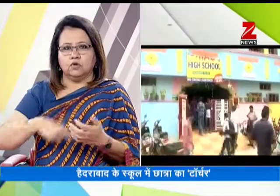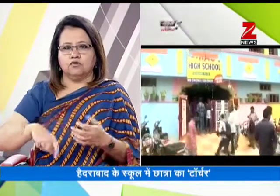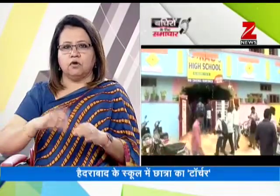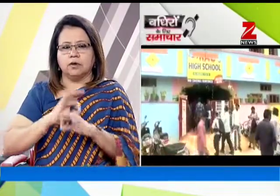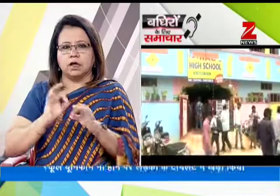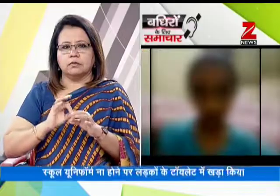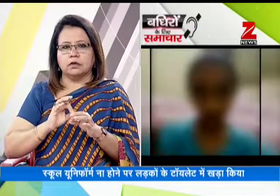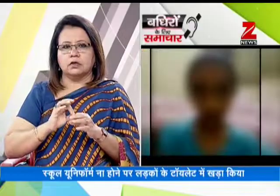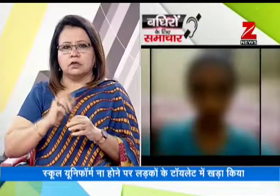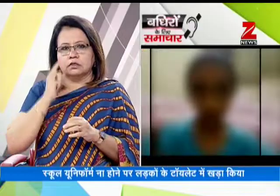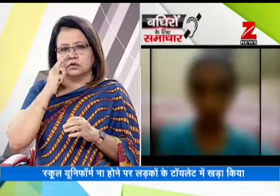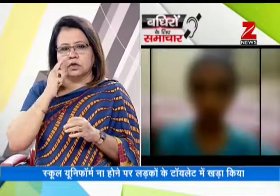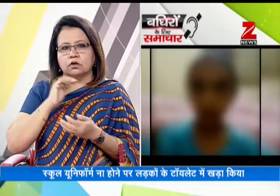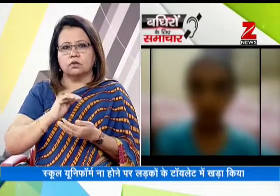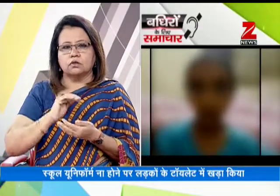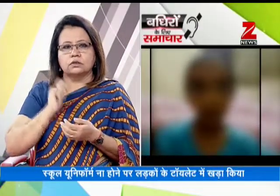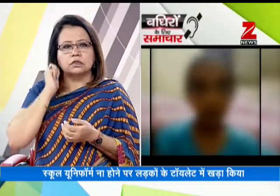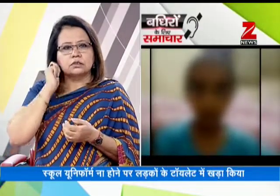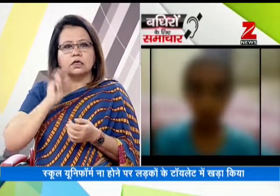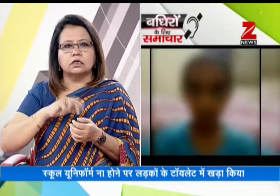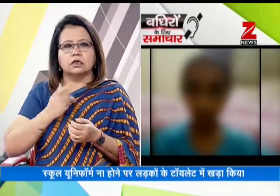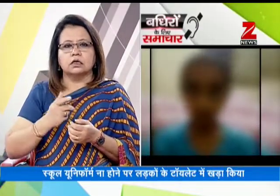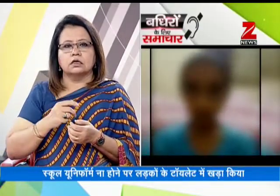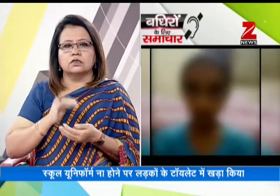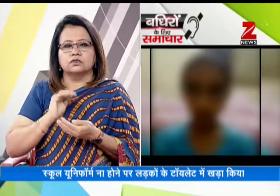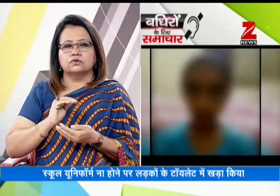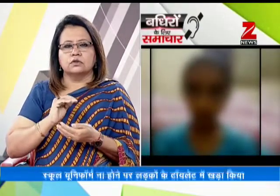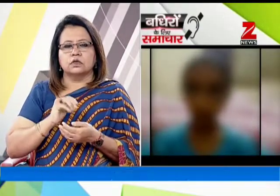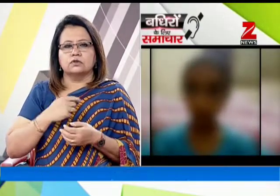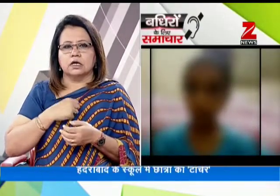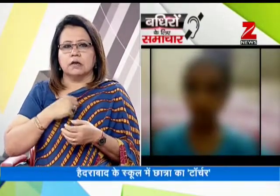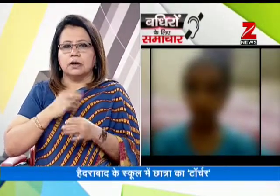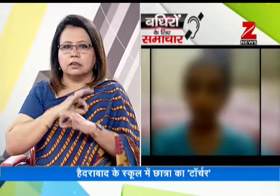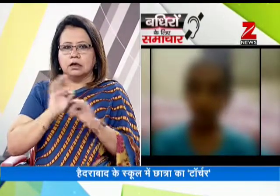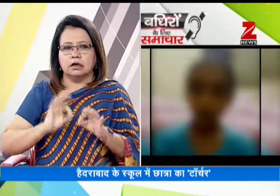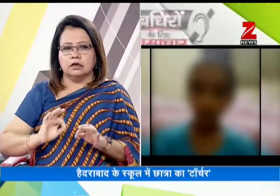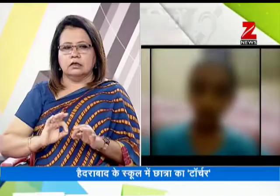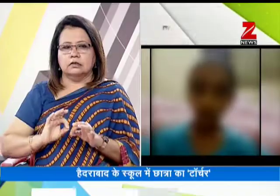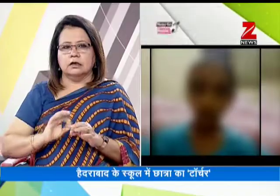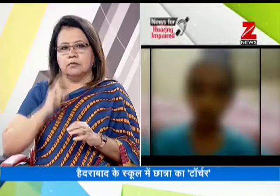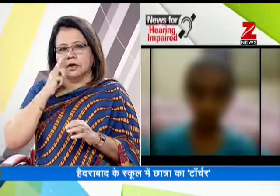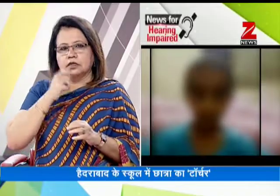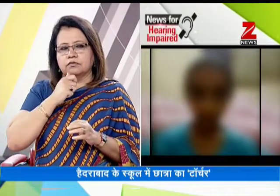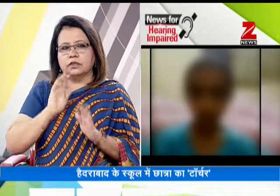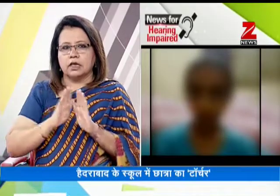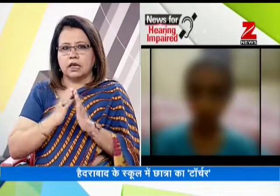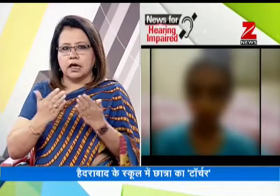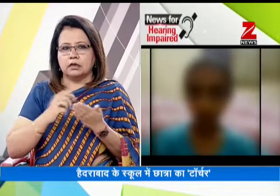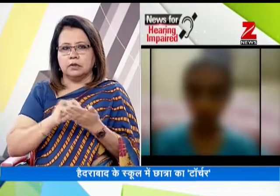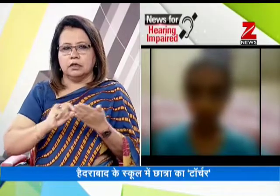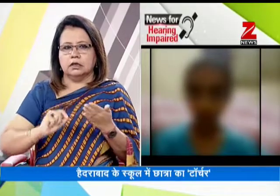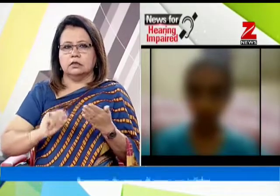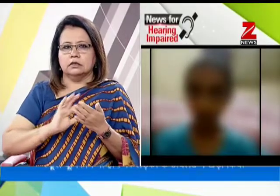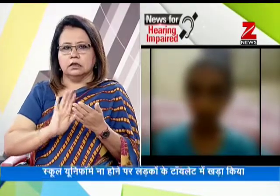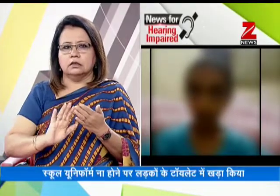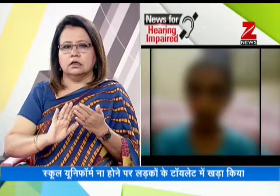में न आने पर छात्रा को ऐसी सजा दी गई। छात्रा के मुताबिक उसकी ड्रेस तैयार नहीं थी। माता पिता ने डायरी में